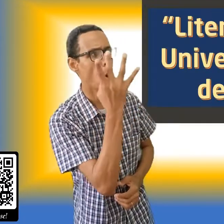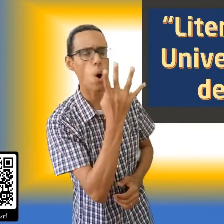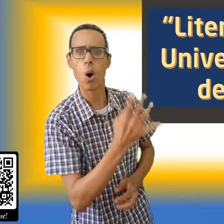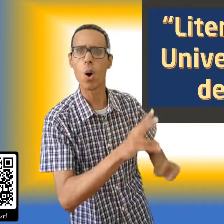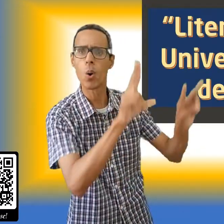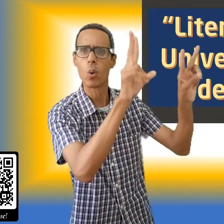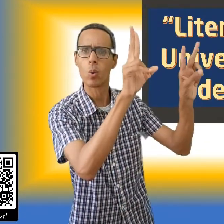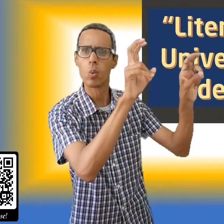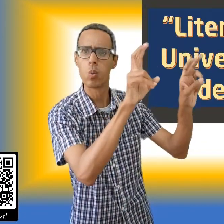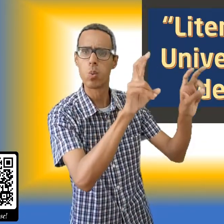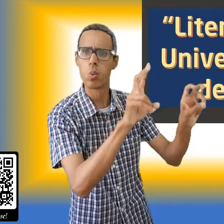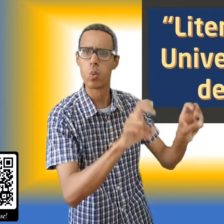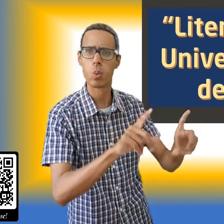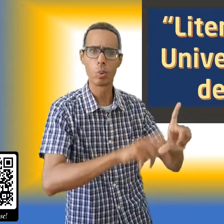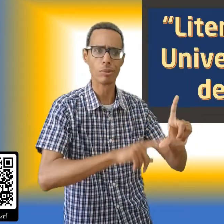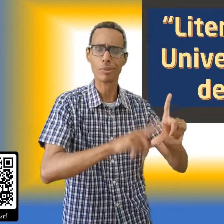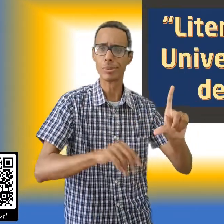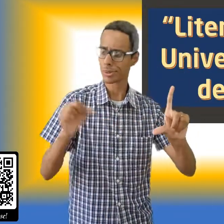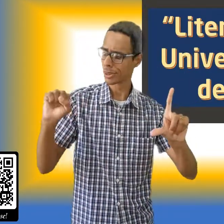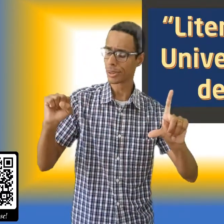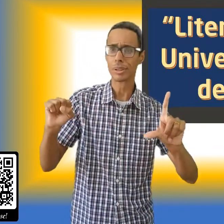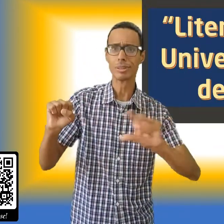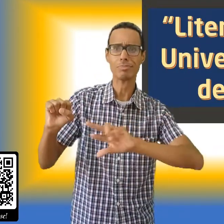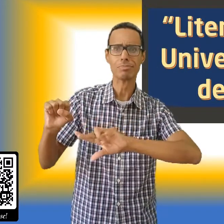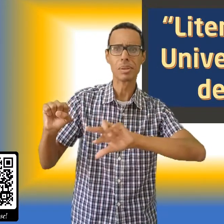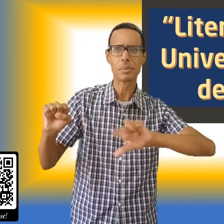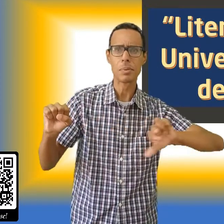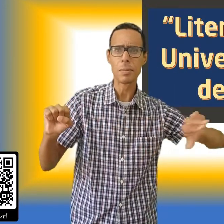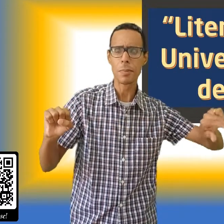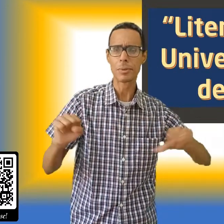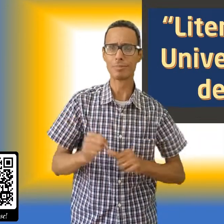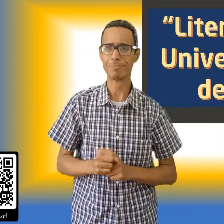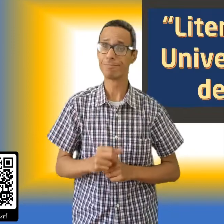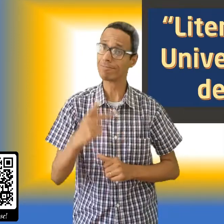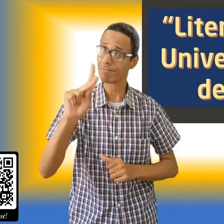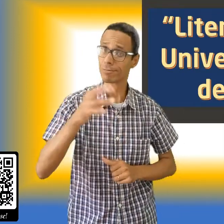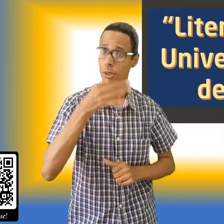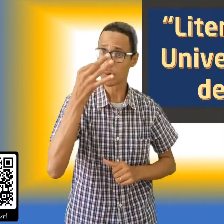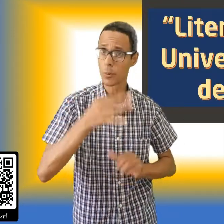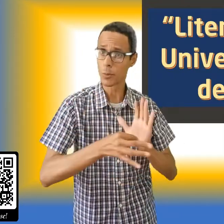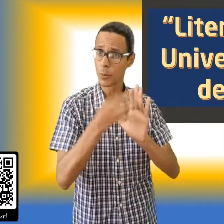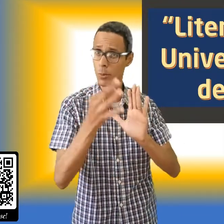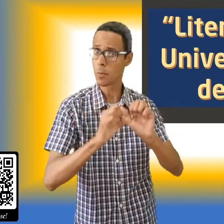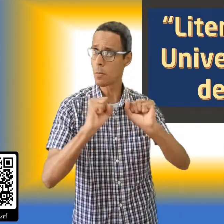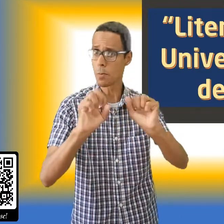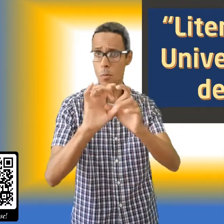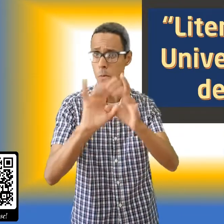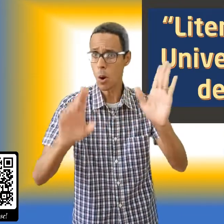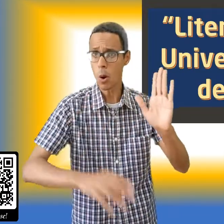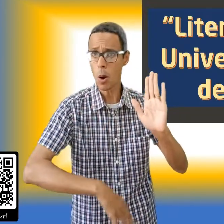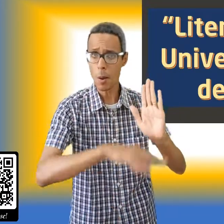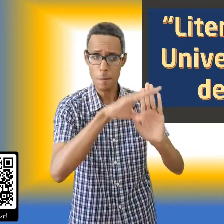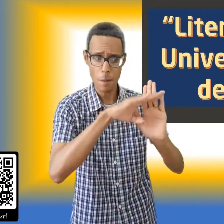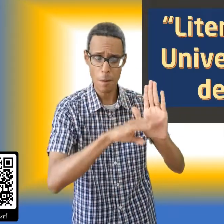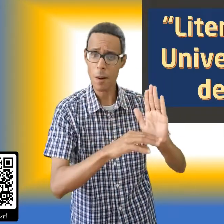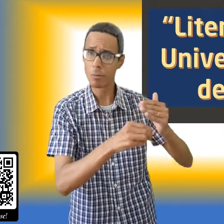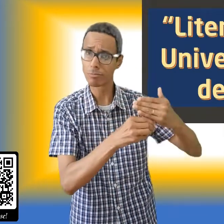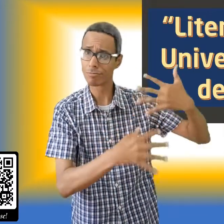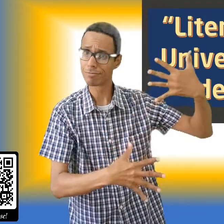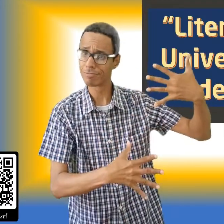E aí, o que achou dos últimos títulos da letra S? Deixe nos comentários a sua opinião sobre